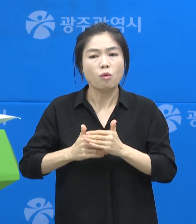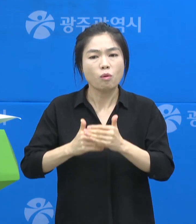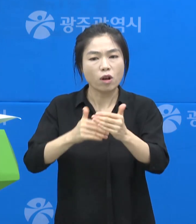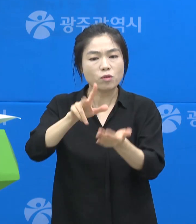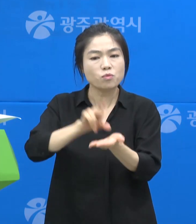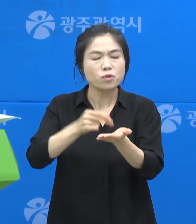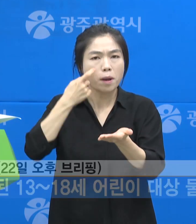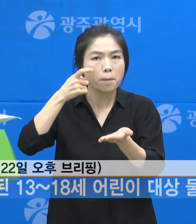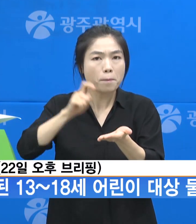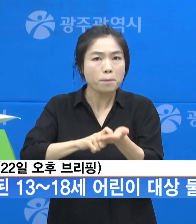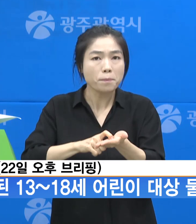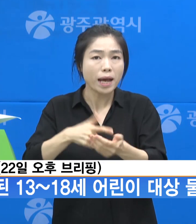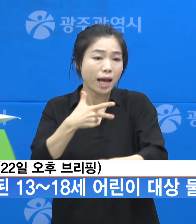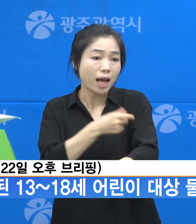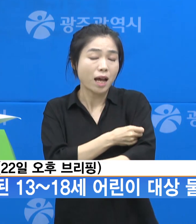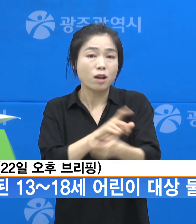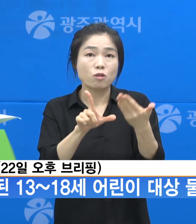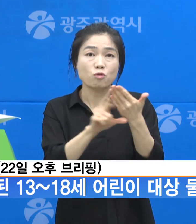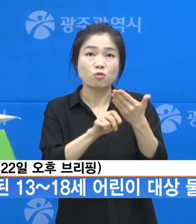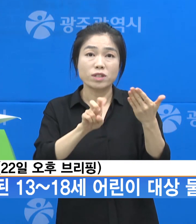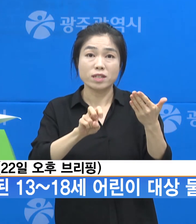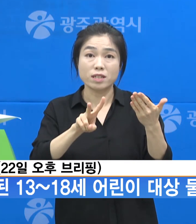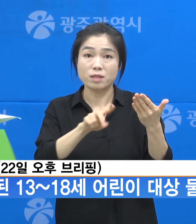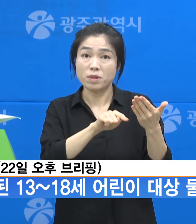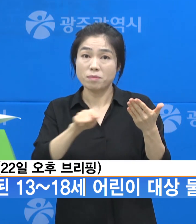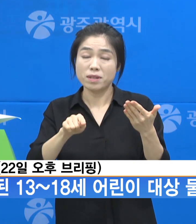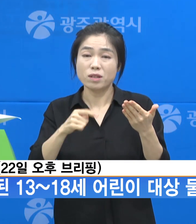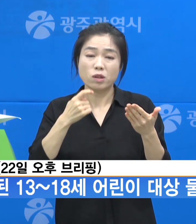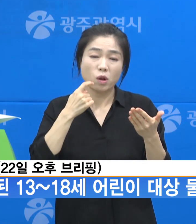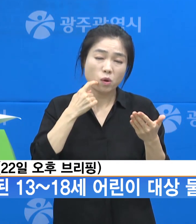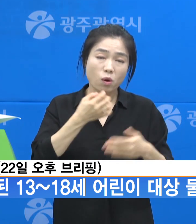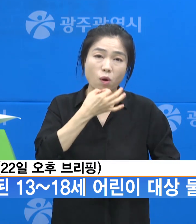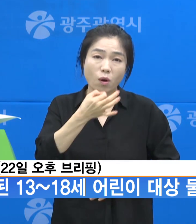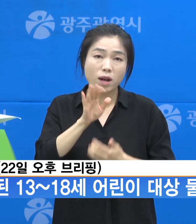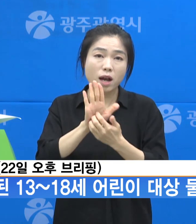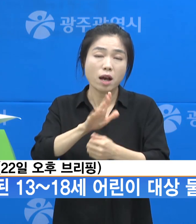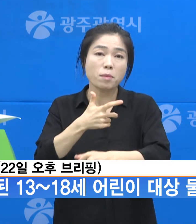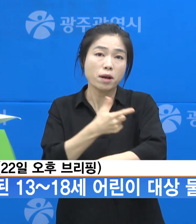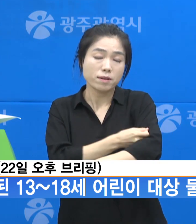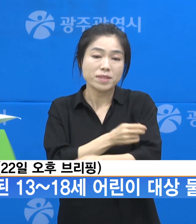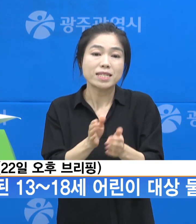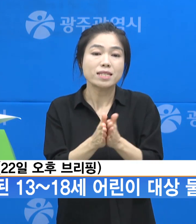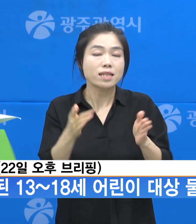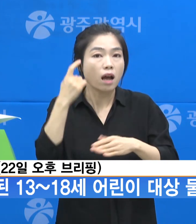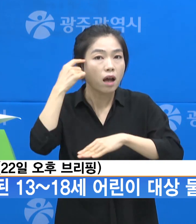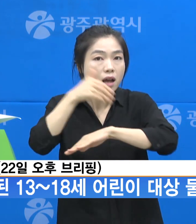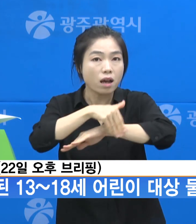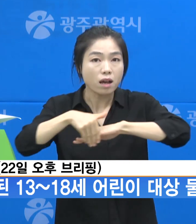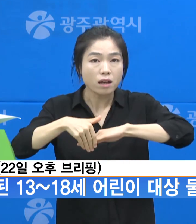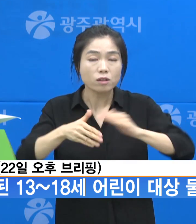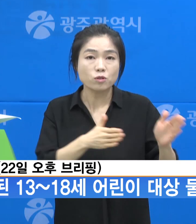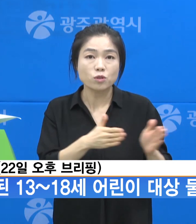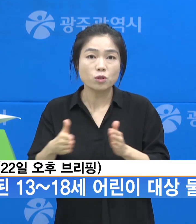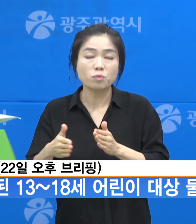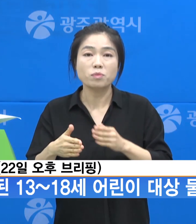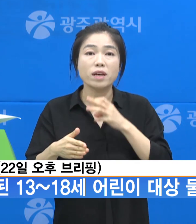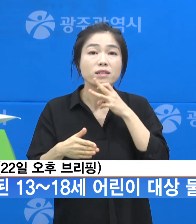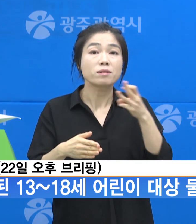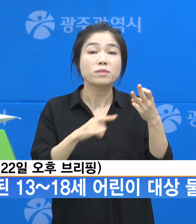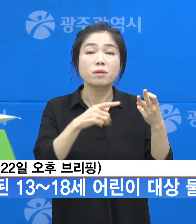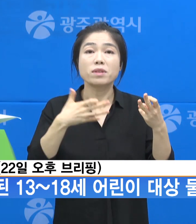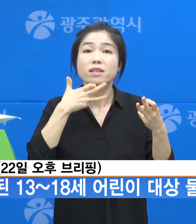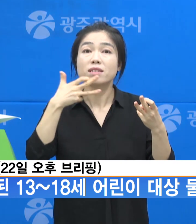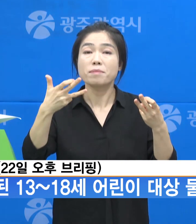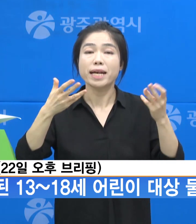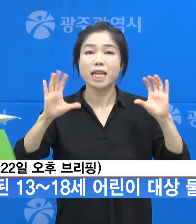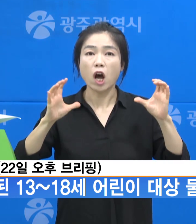문제점이 발견된 백신은 9월 22일부터 인플루엔자 국가예방접종을 시작하려고 준비한 13에서 18세